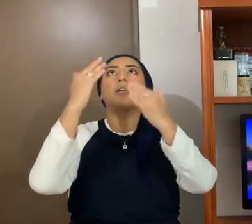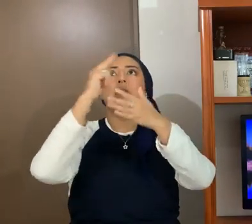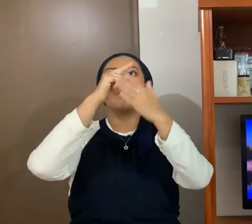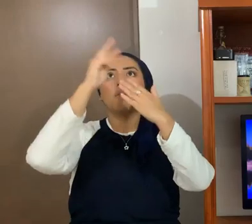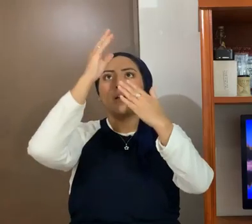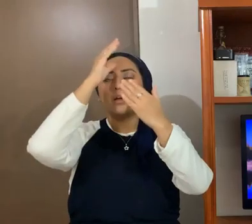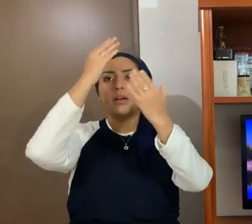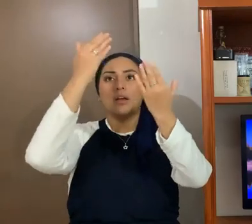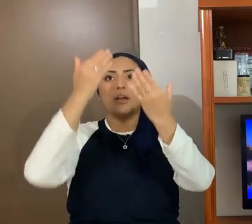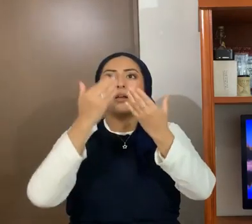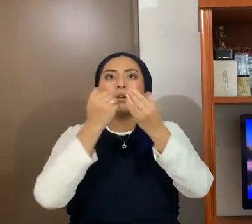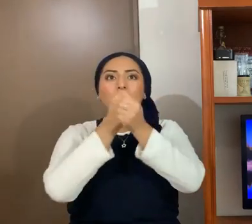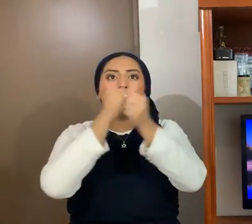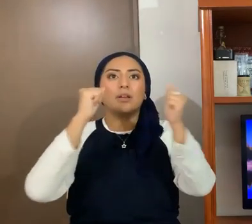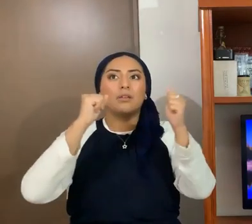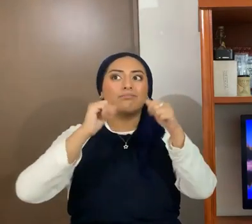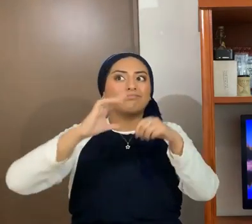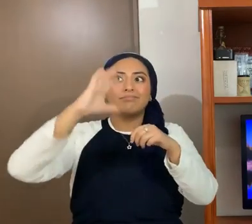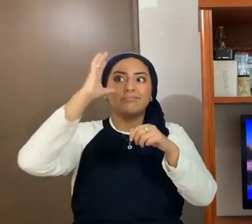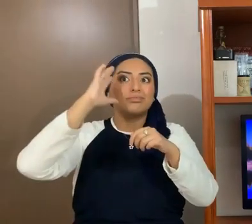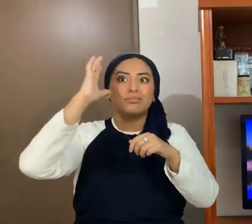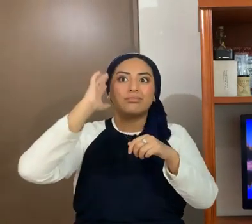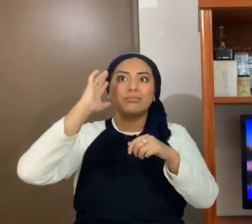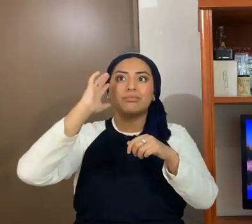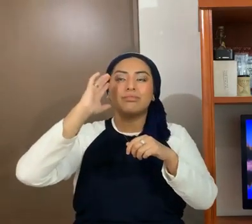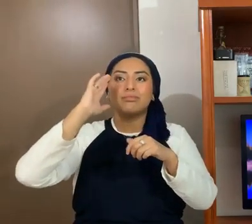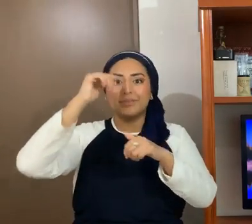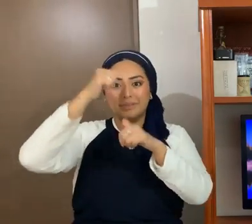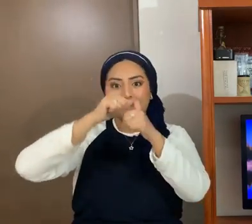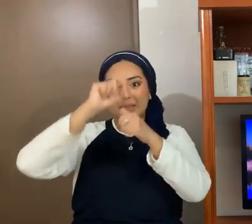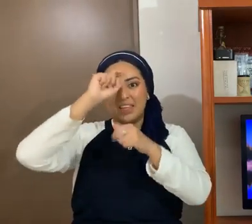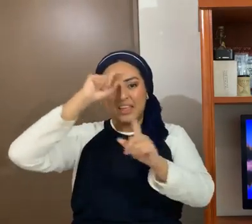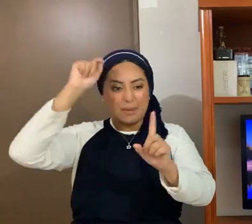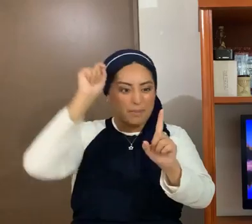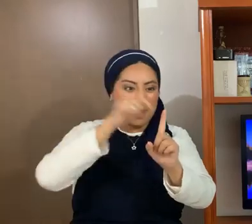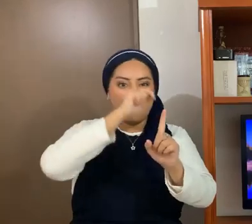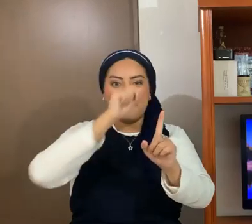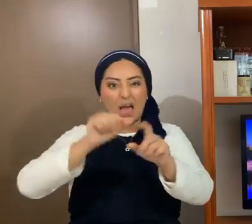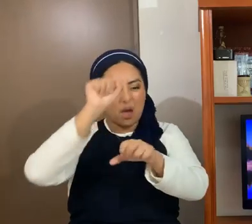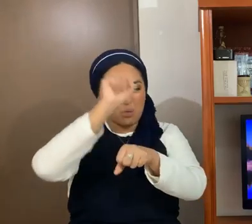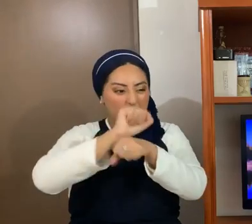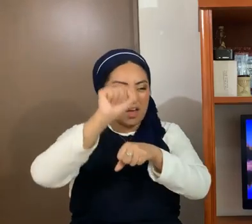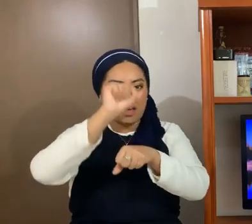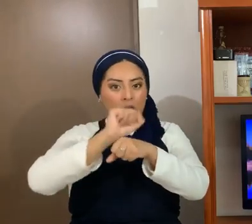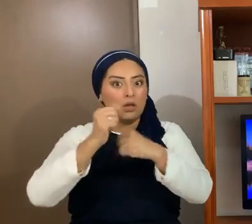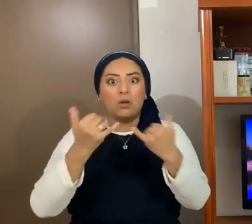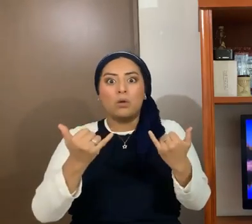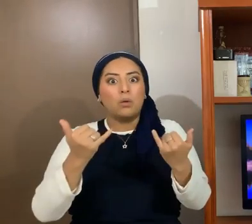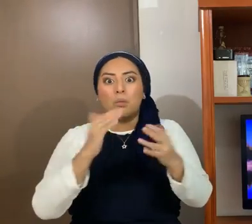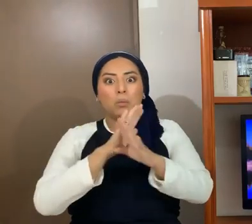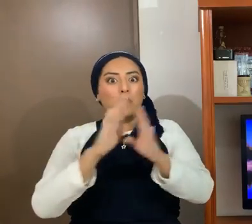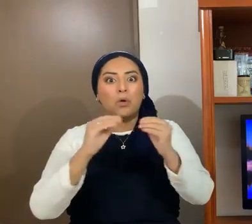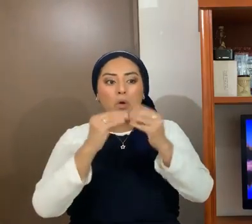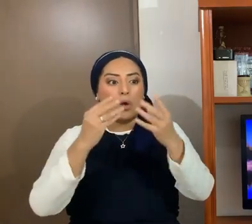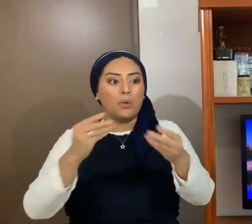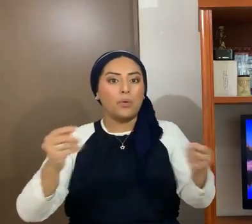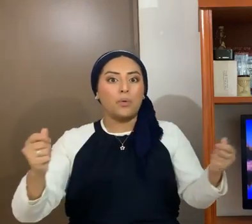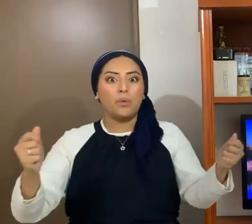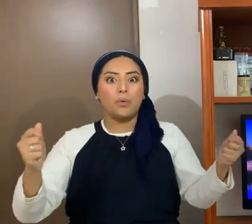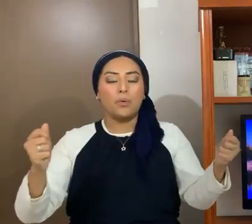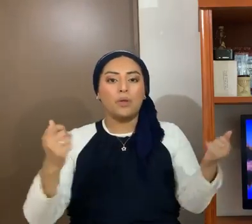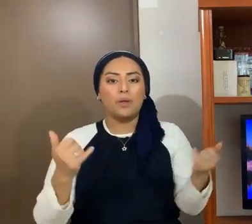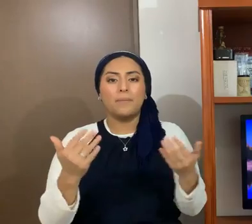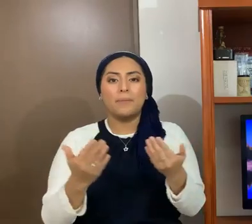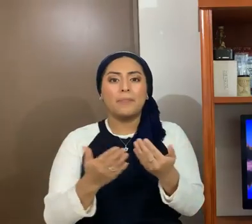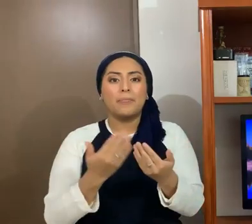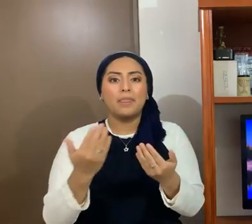el Shabbat, ahí estaba el faraón con su látigo atrás de nosotros. Vete a trabajar y córrele y aquí y allá. Hoy no. Eso es algo sencillo para